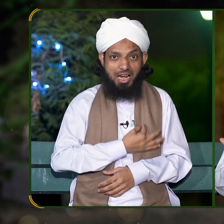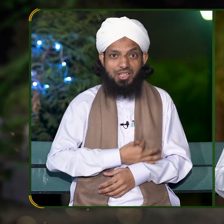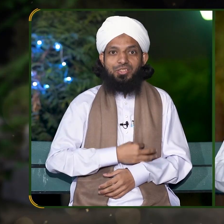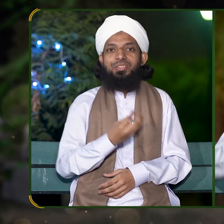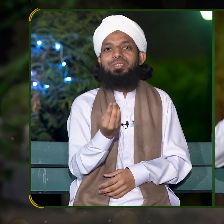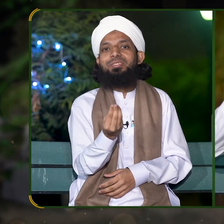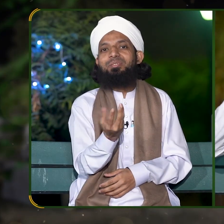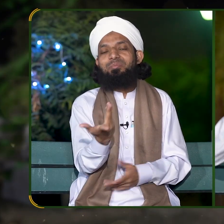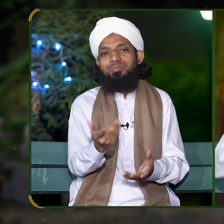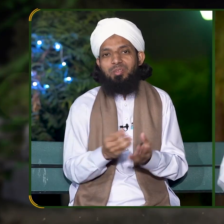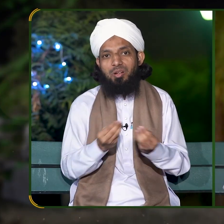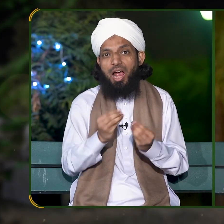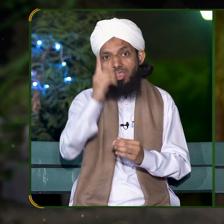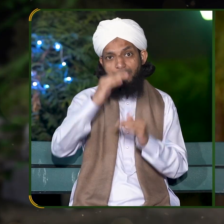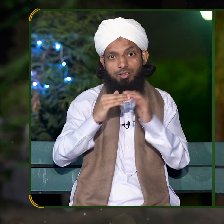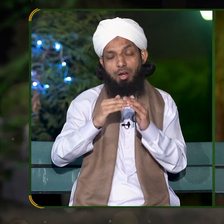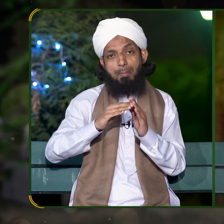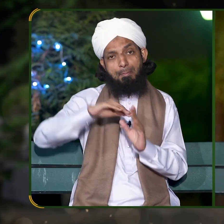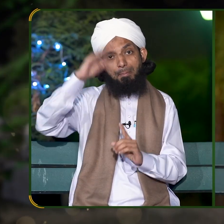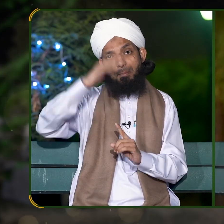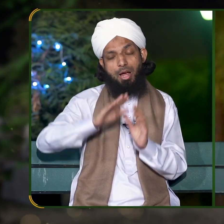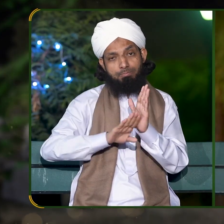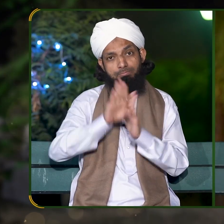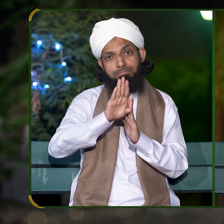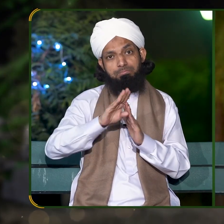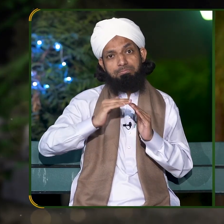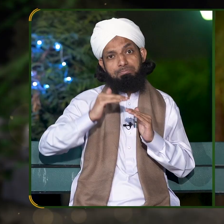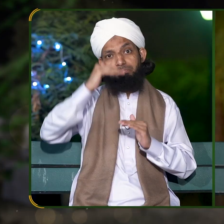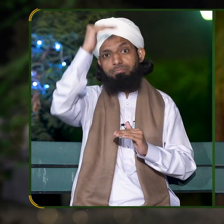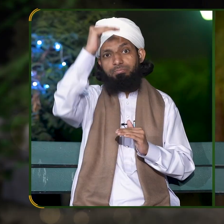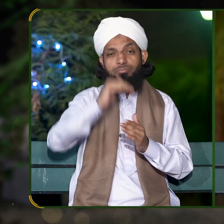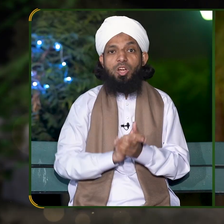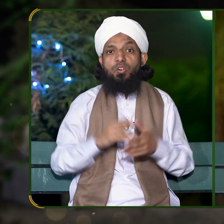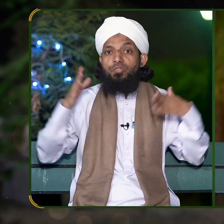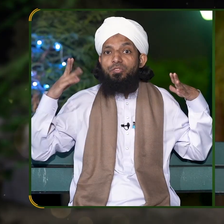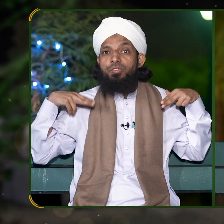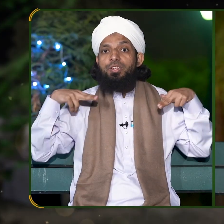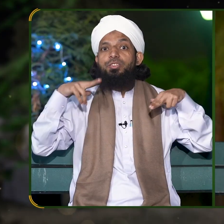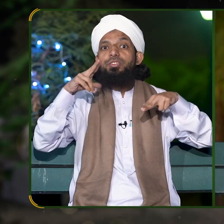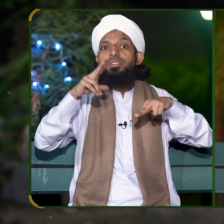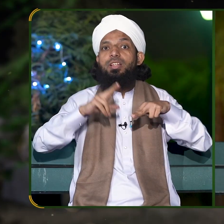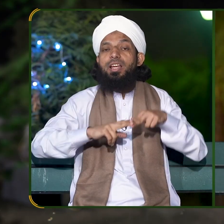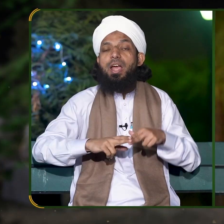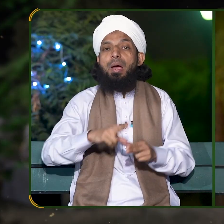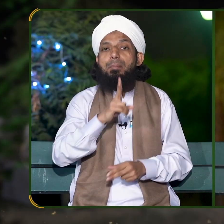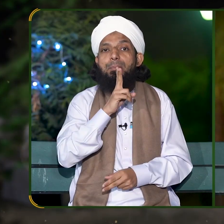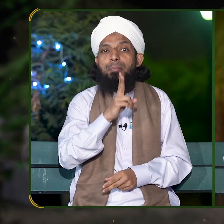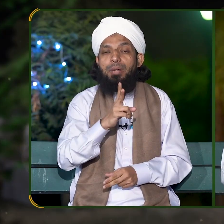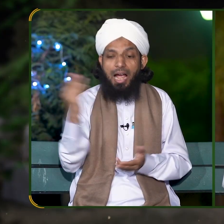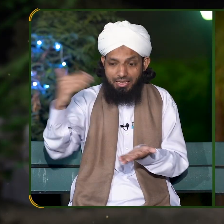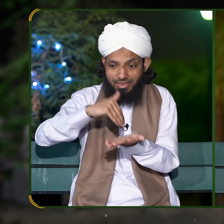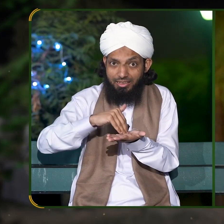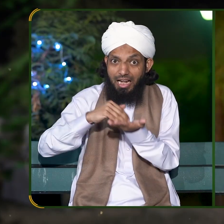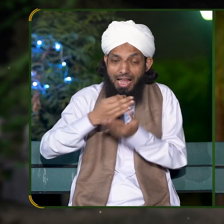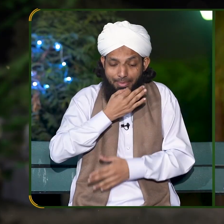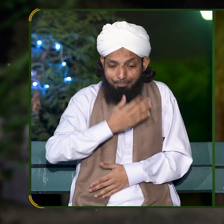ہے۔ اللہ نے آپ کو بڑا مقام و مرتبہ دیا ہے۔ آپ وہ ہیں کہ فرشتے بھی آپ کی بارگاہ میں ادب کے ساتھ